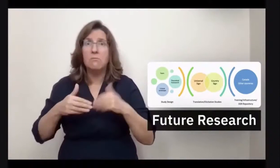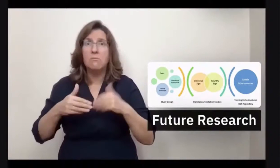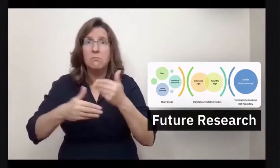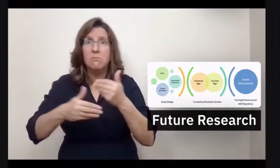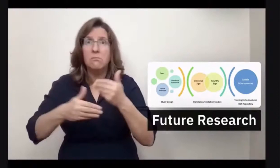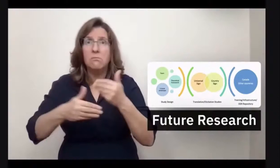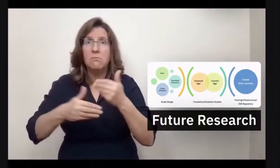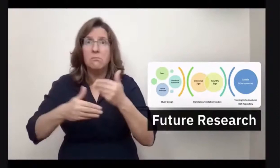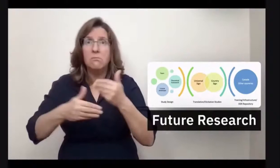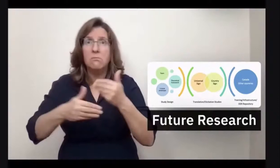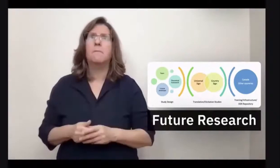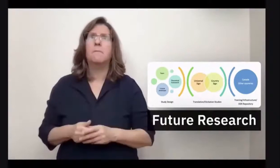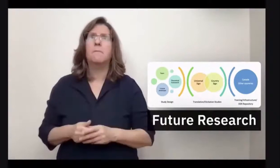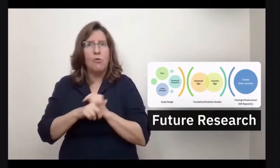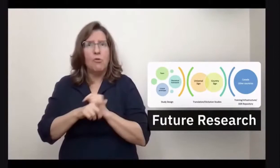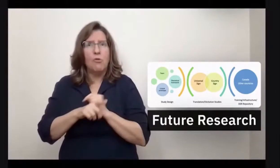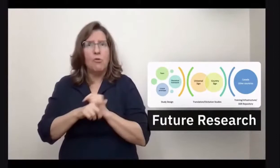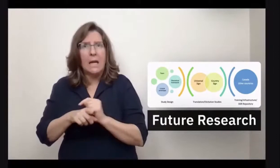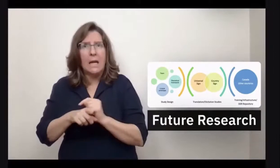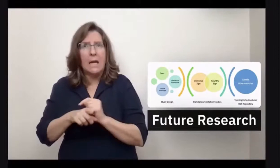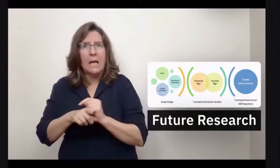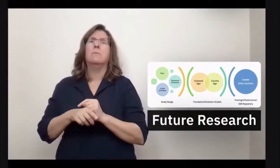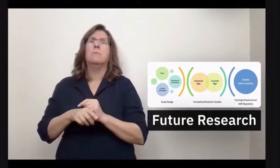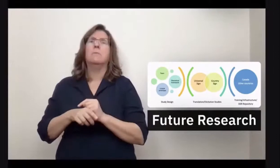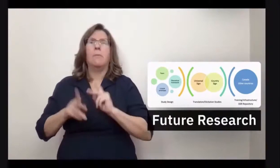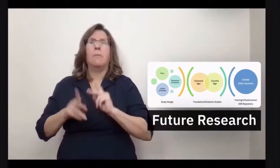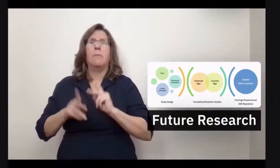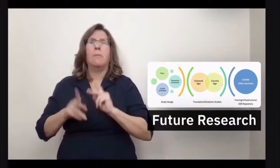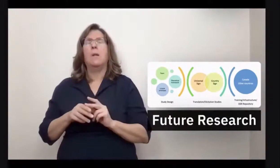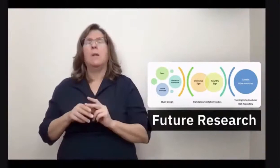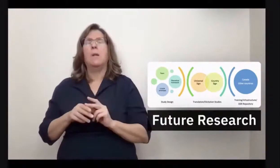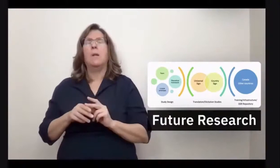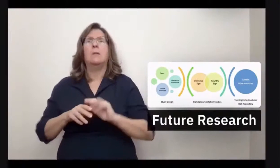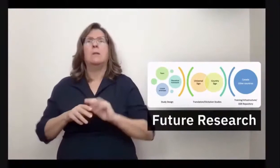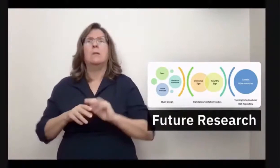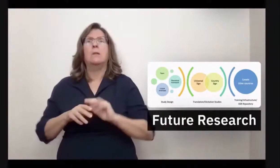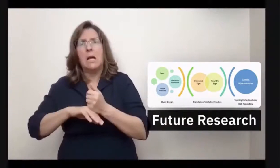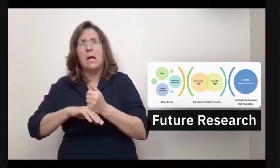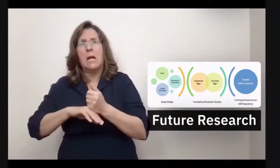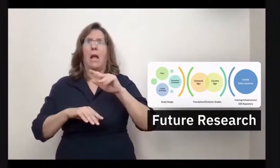a abordar las necesidades de los usuarios. Muchas gracias.